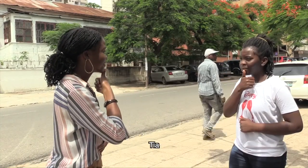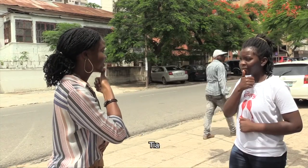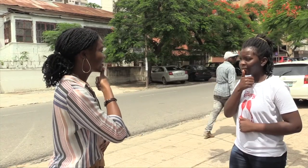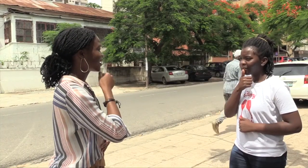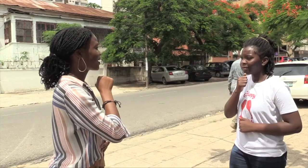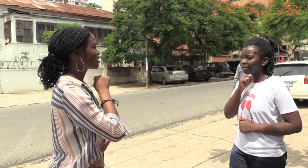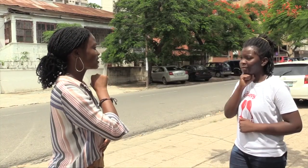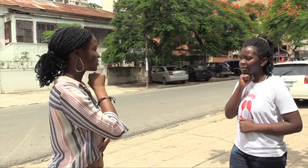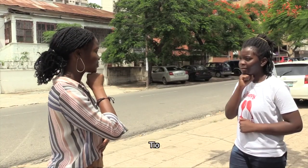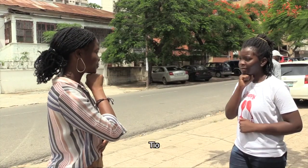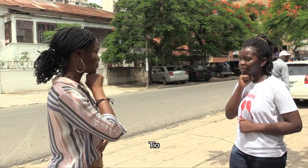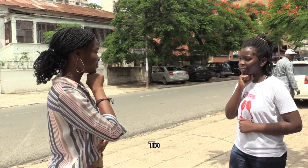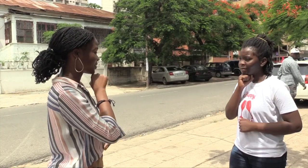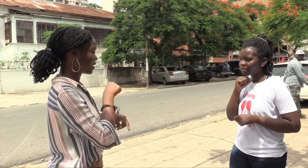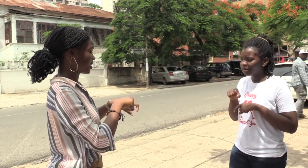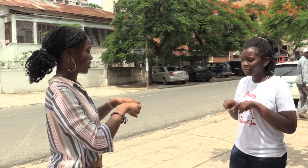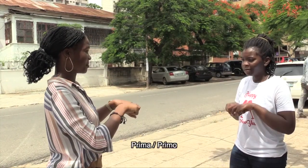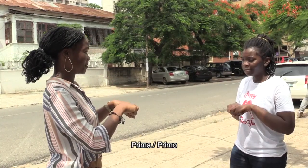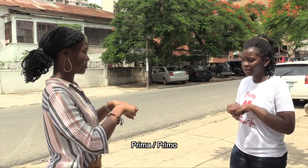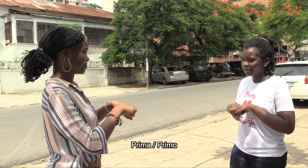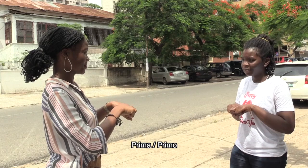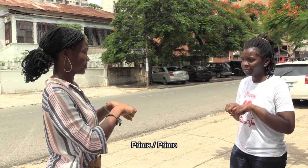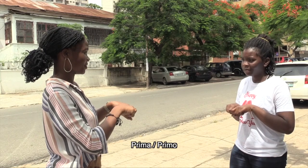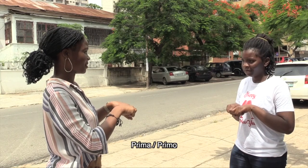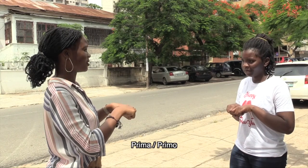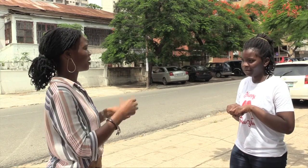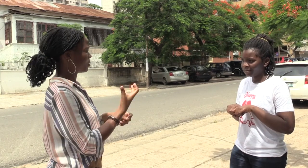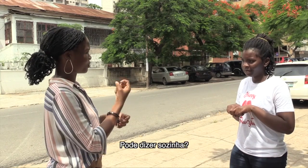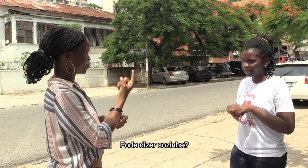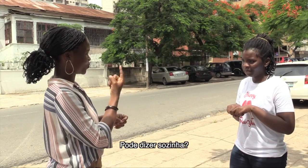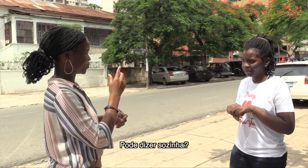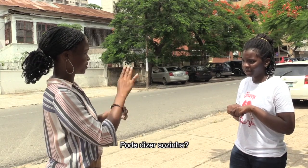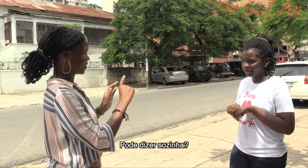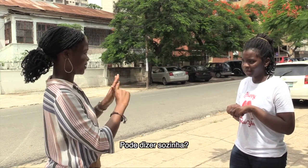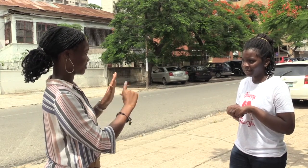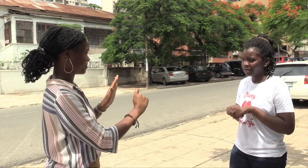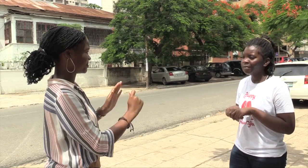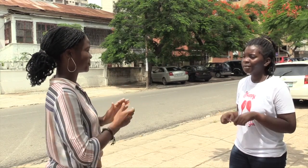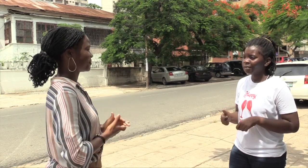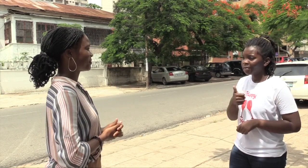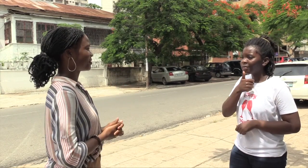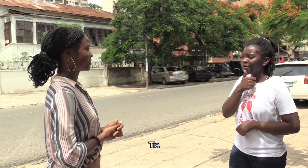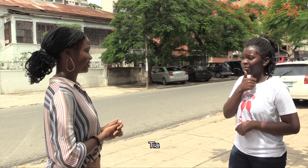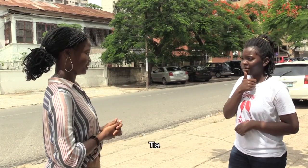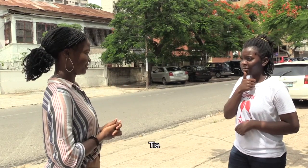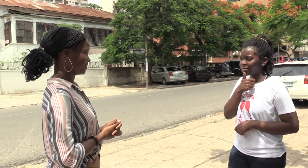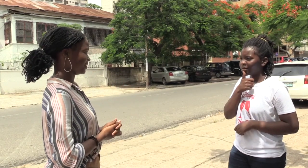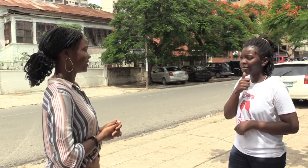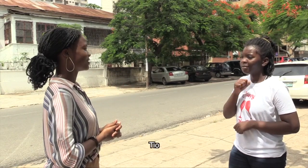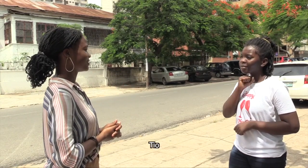tia, tio, prima, primo. Pode dizer sozinha: tia,